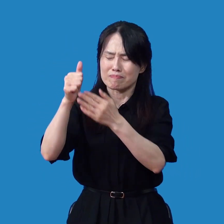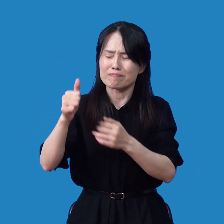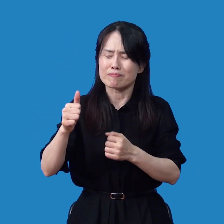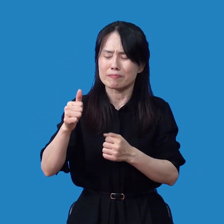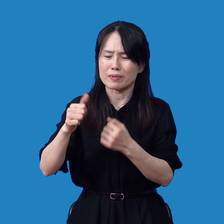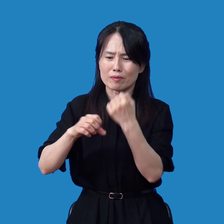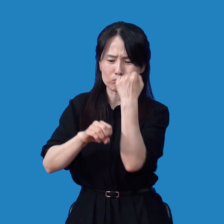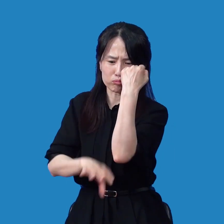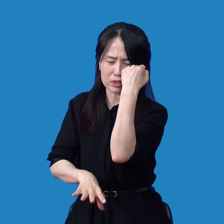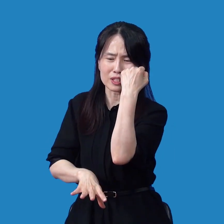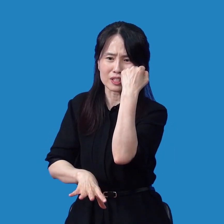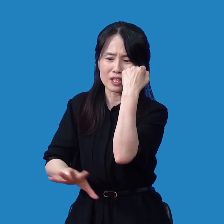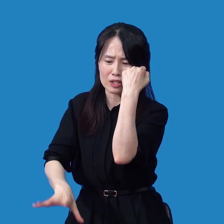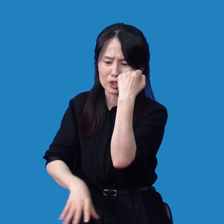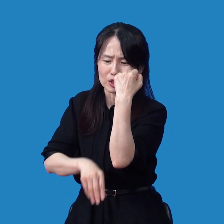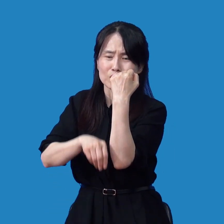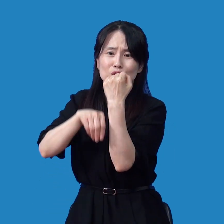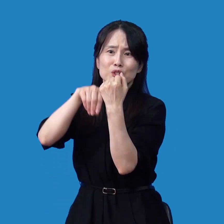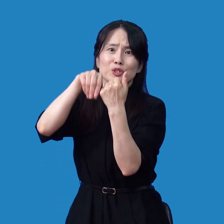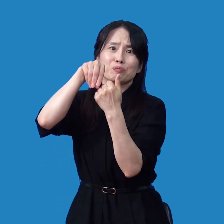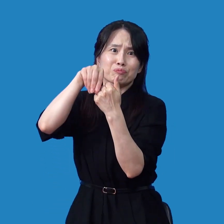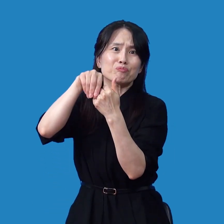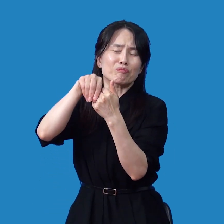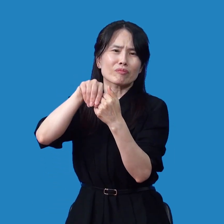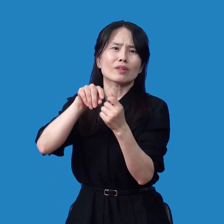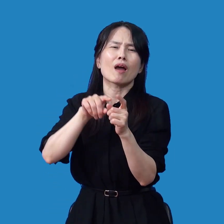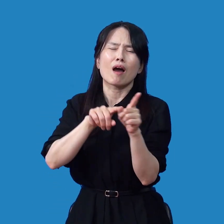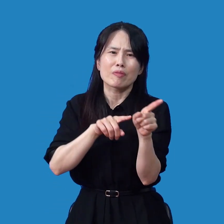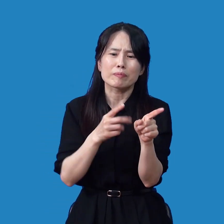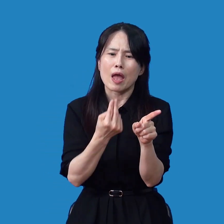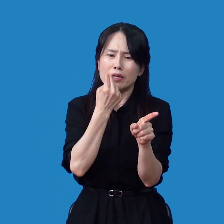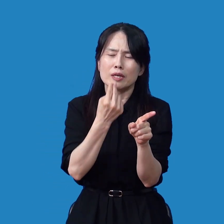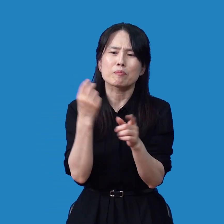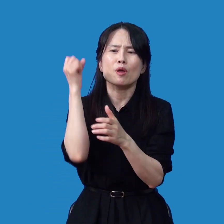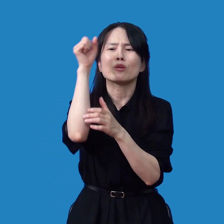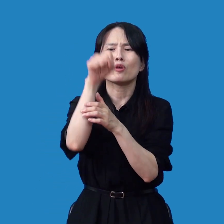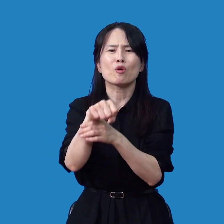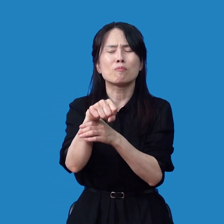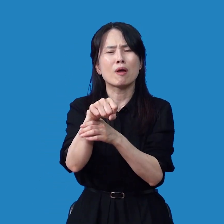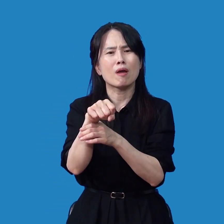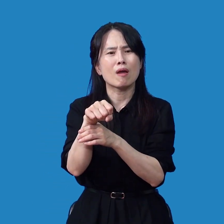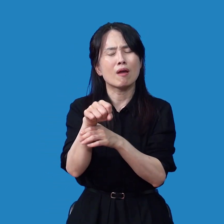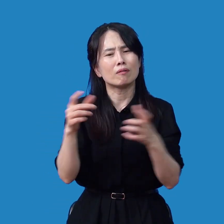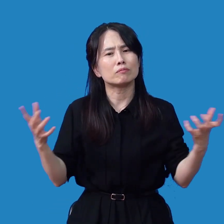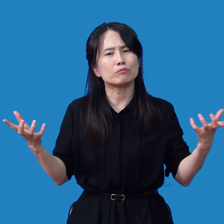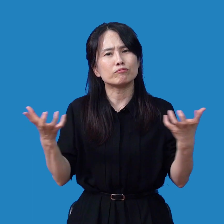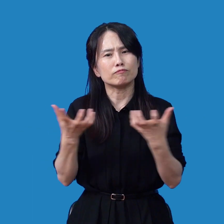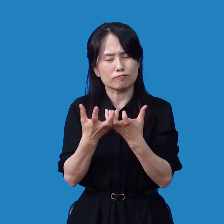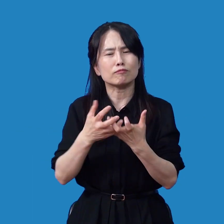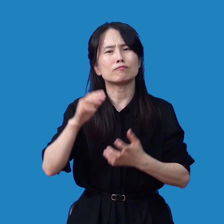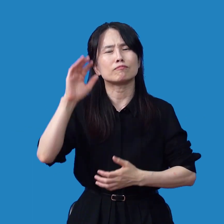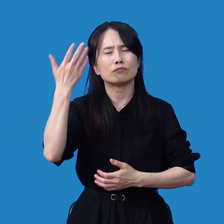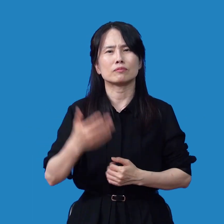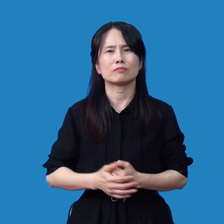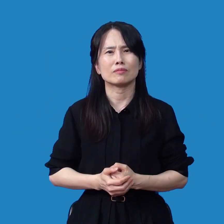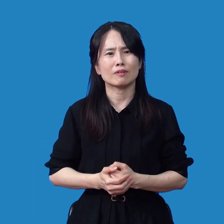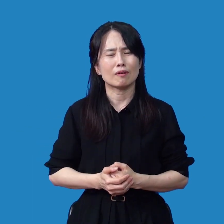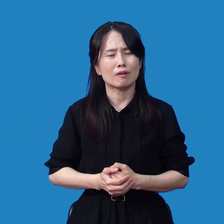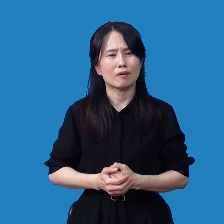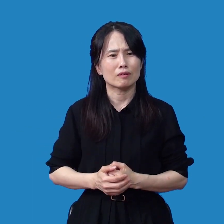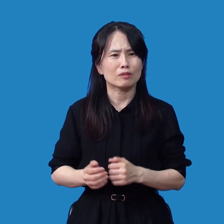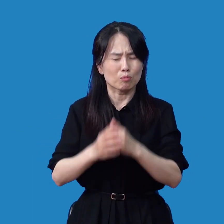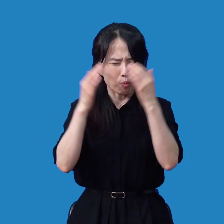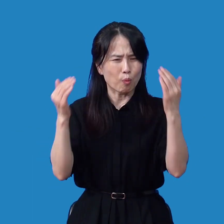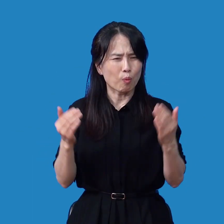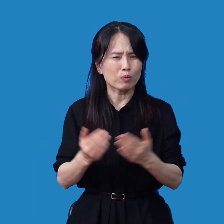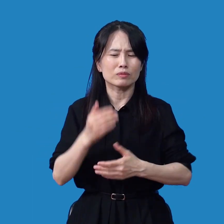주셨죠. 하나님이 우리를 젖붙여 주심으로 말미암아 우리가 생명의 열매를 맺게 되었으니까 그